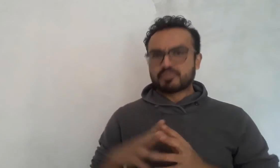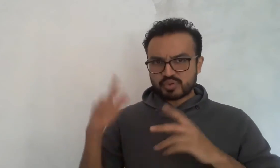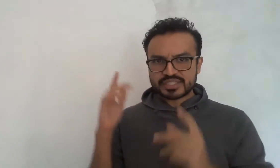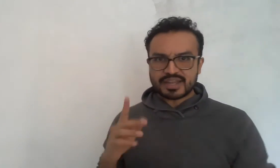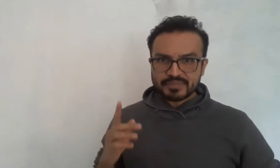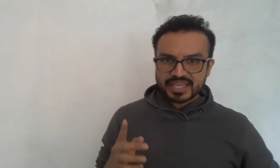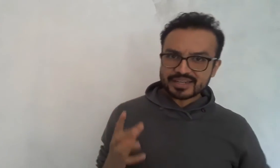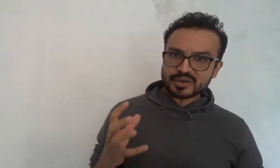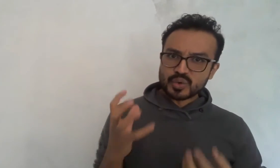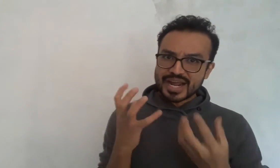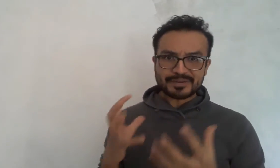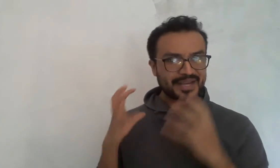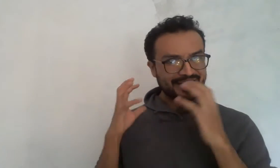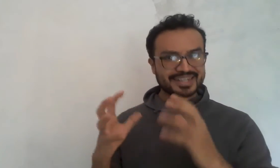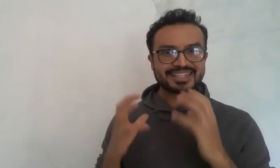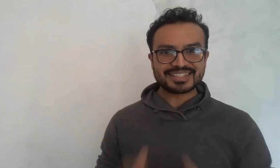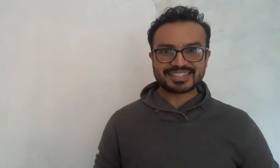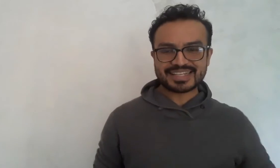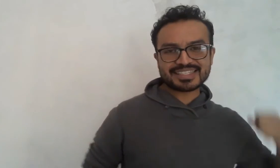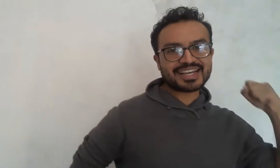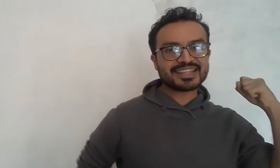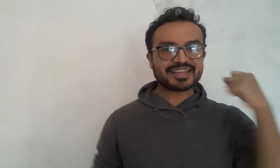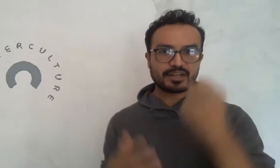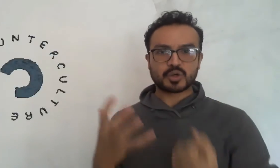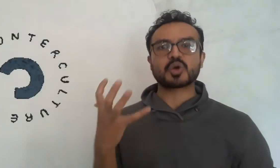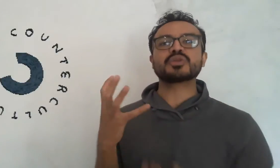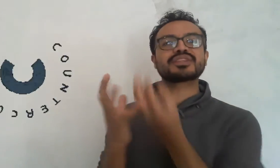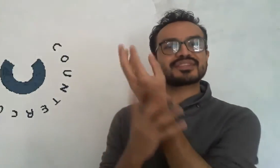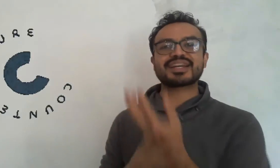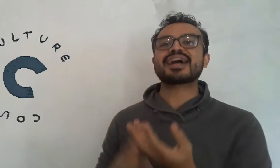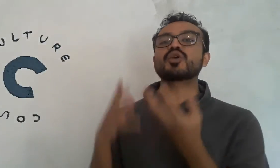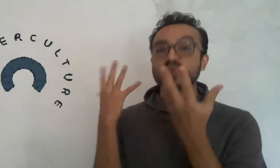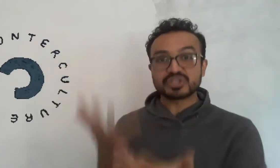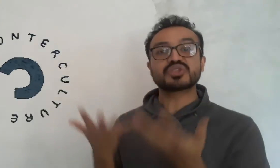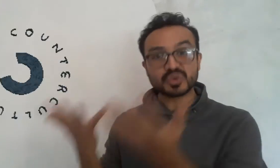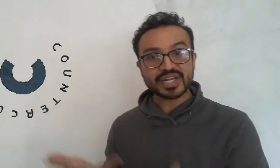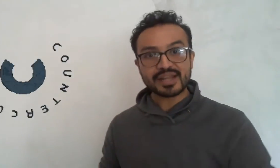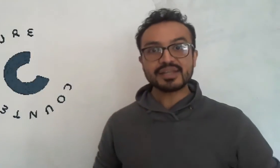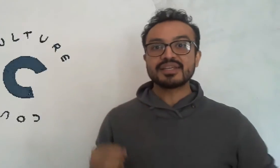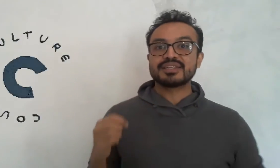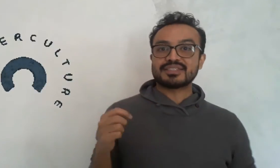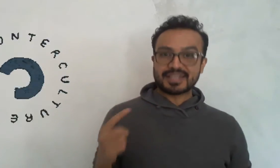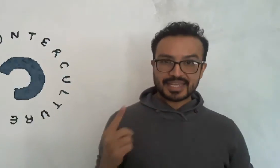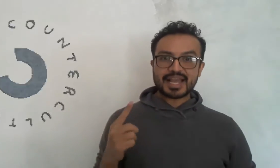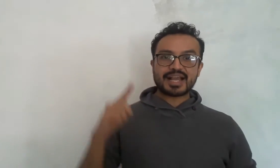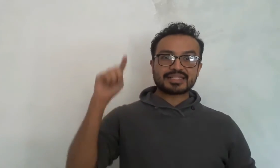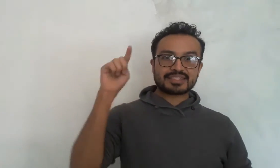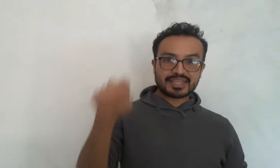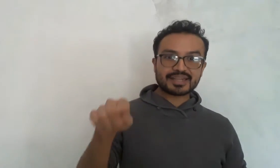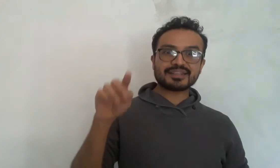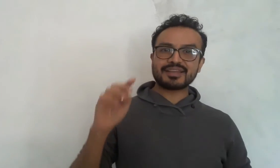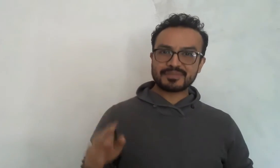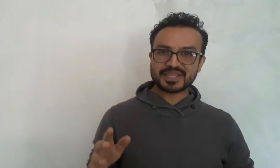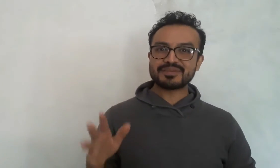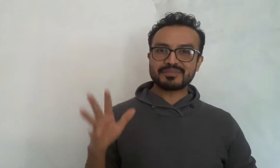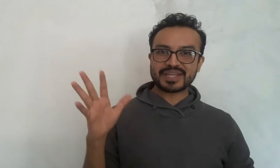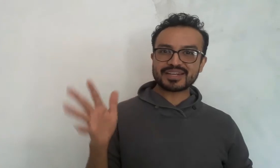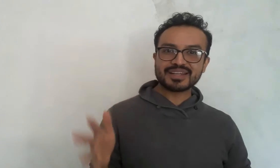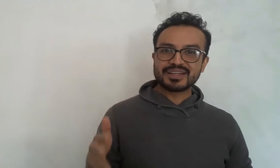Pues también un arma de resistencia y de contracultura sería hacer también ver